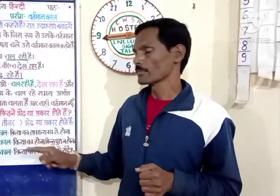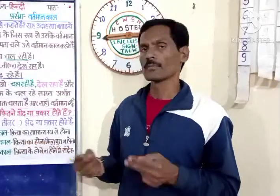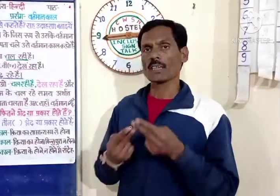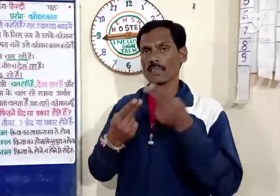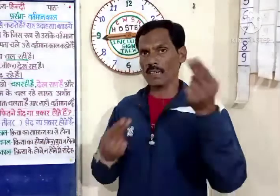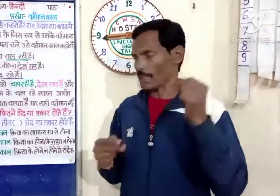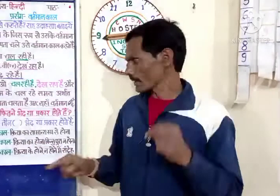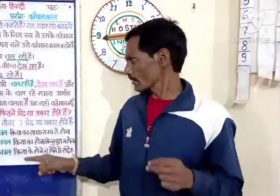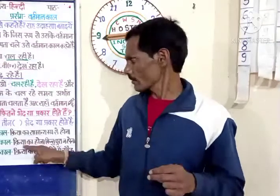अर्थात